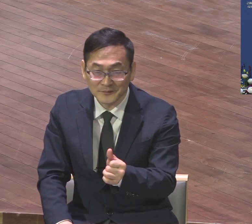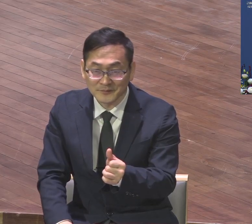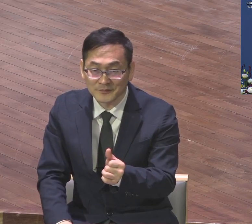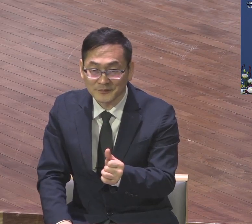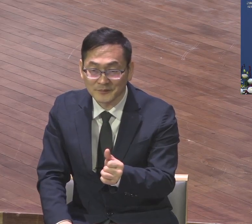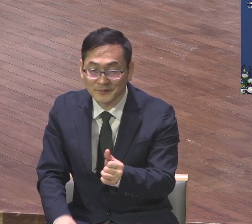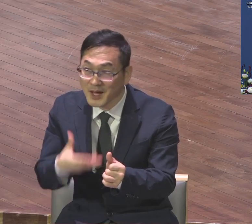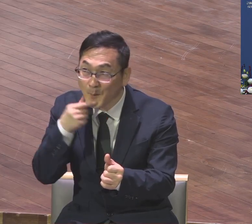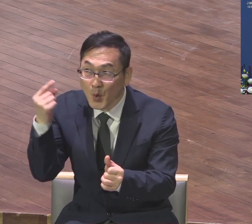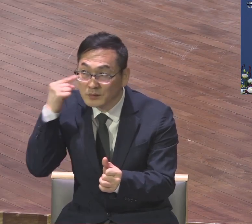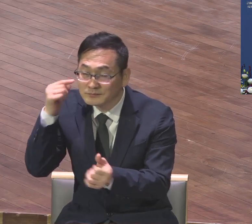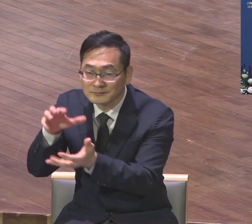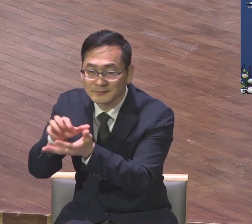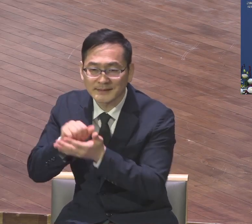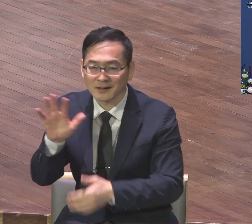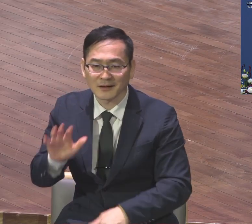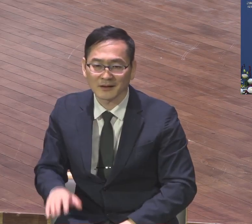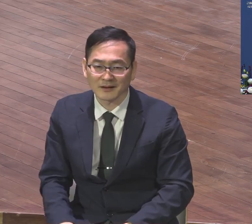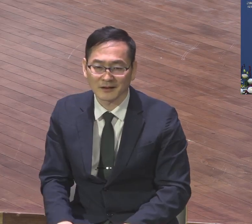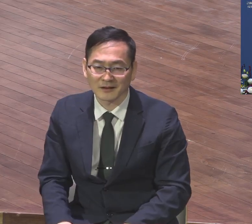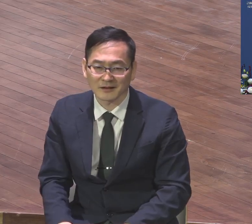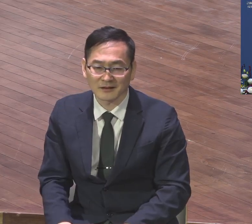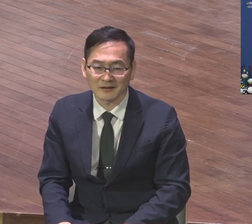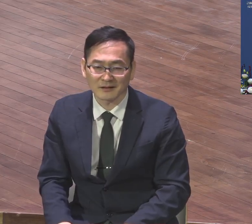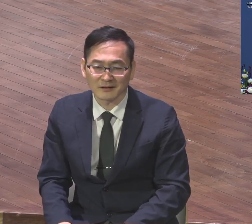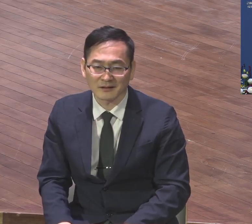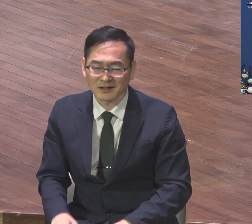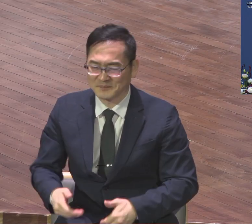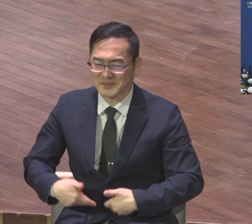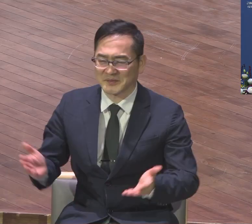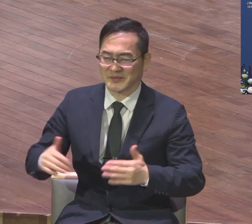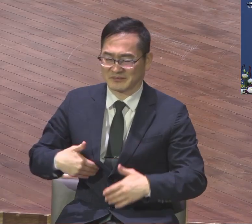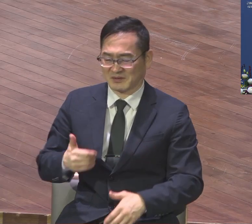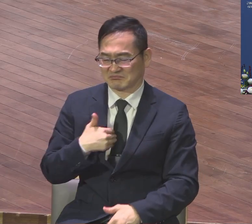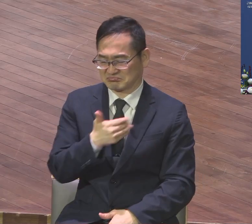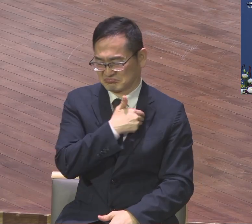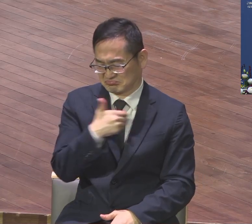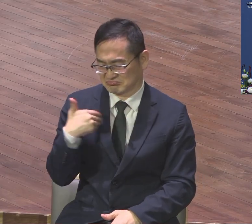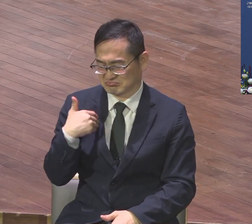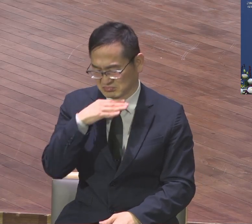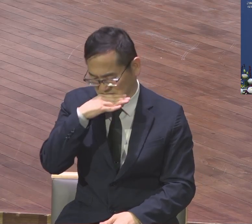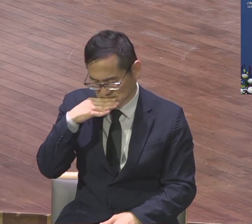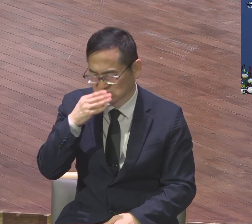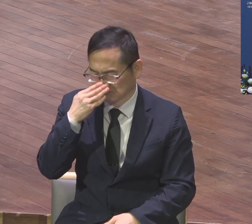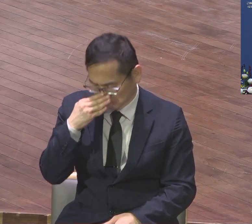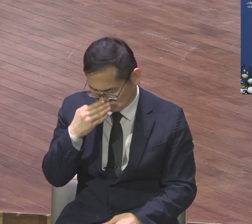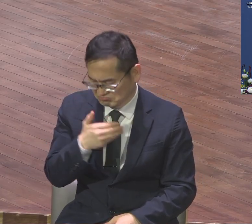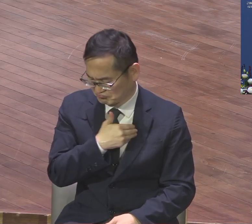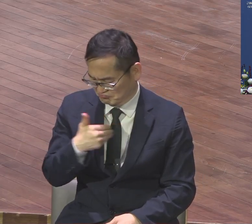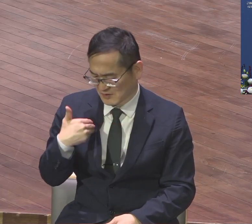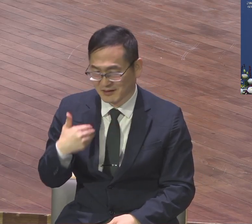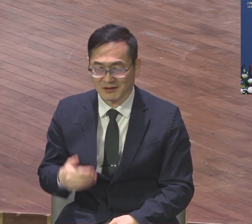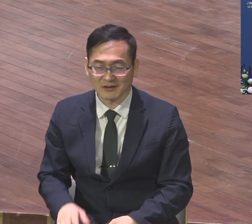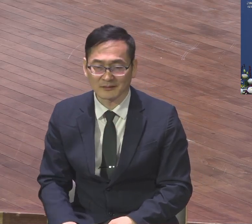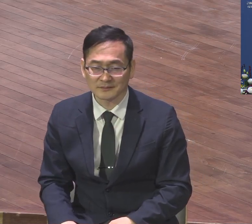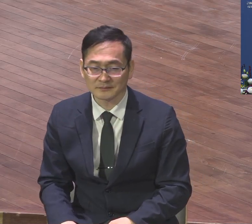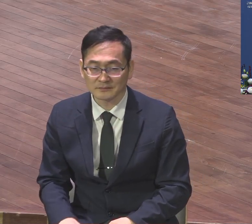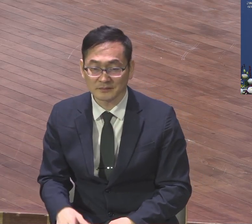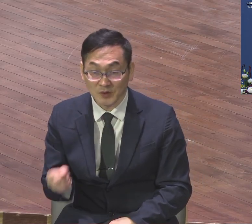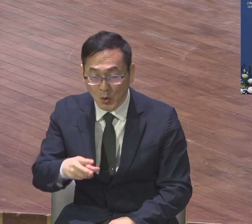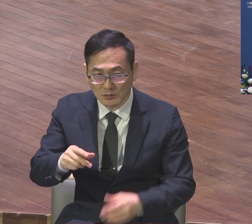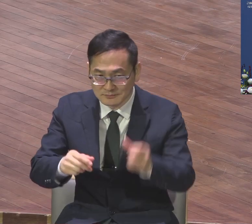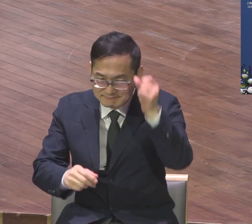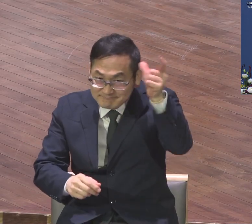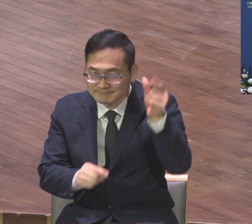복음을 안 받아요. 많이 배울수록 자기 머리에서 IQ 200도 안 되는 머리 가지고